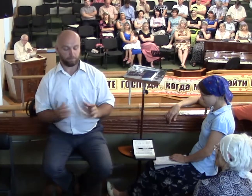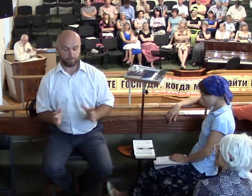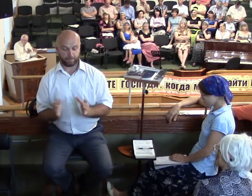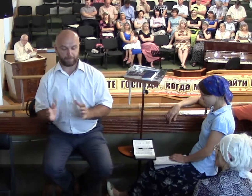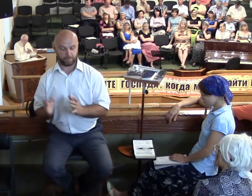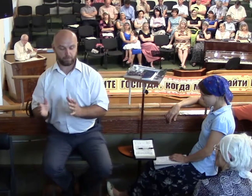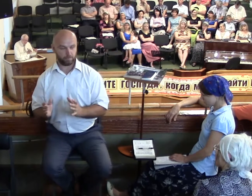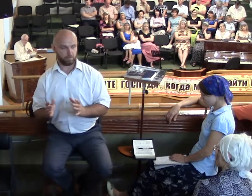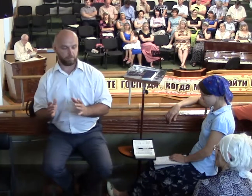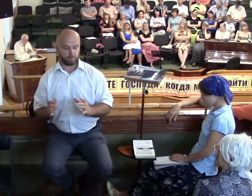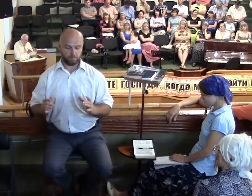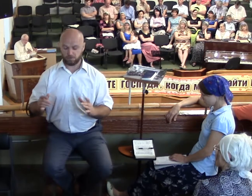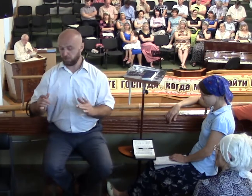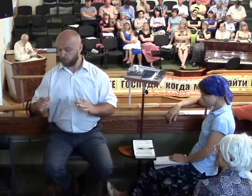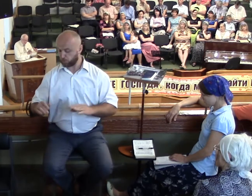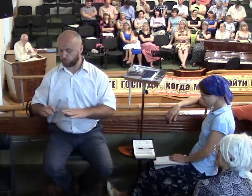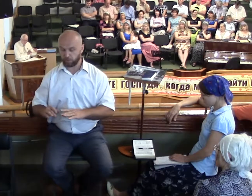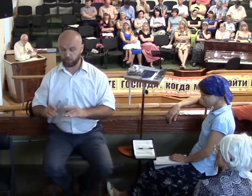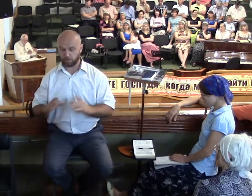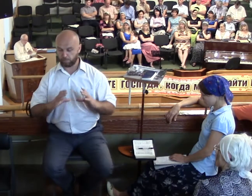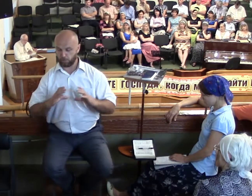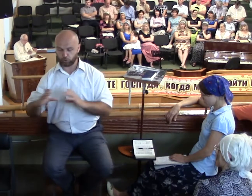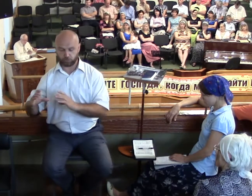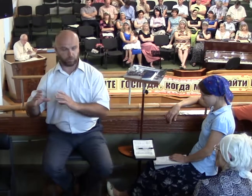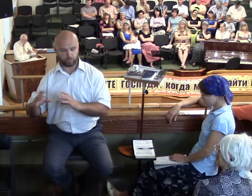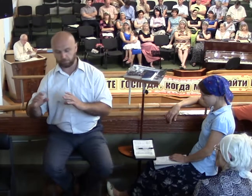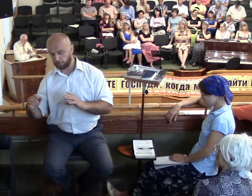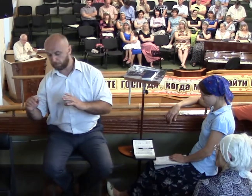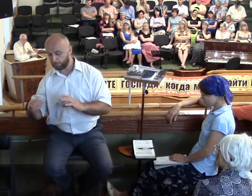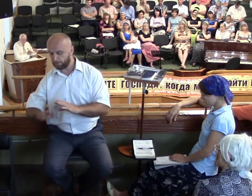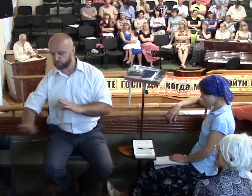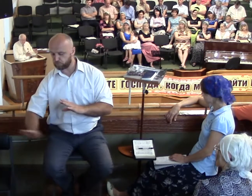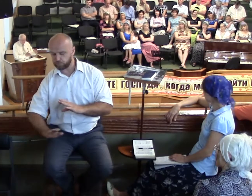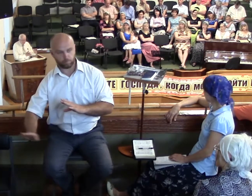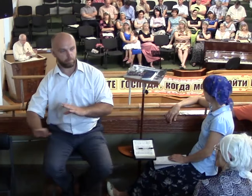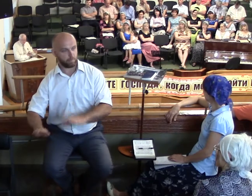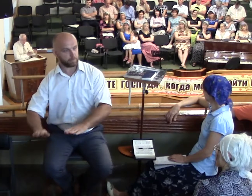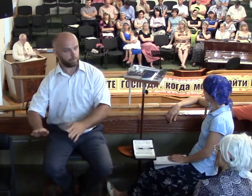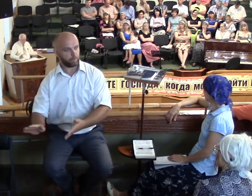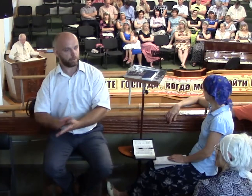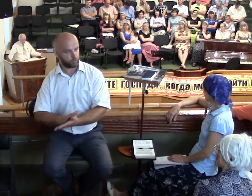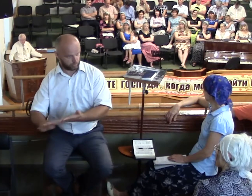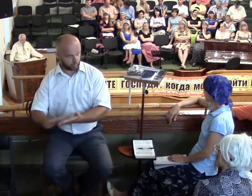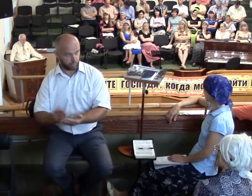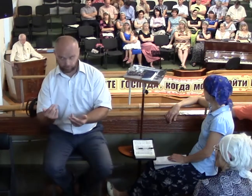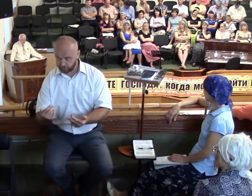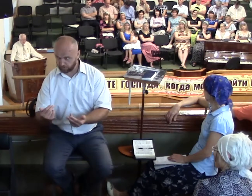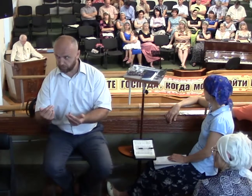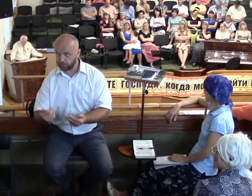знаете, даже вот едешь в автомобиль, и то уже бежаешь после дождя, понимаешь, что ну, не хочется, чтобы мытое стало